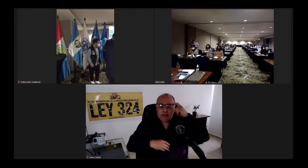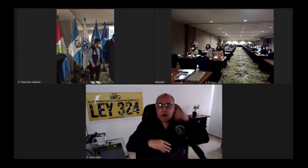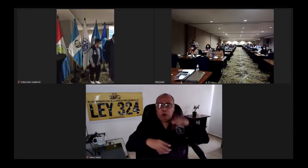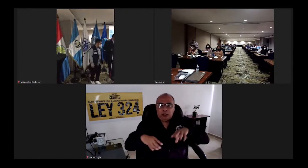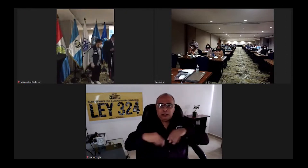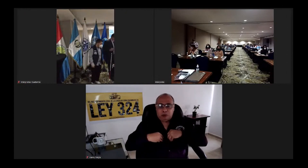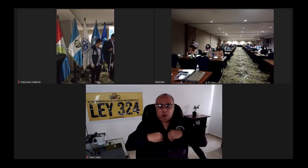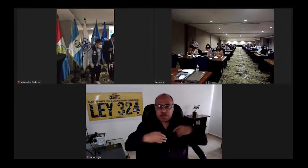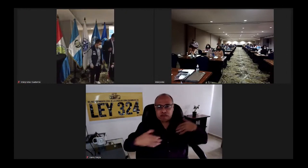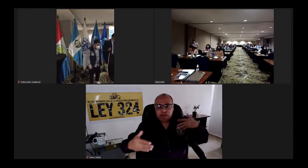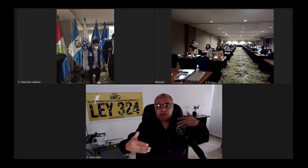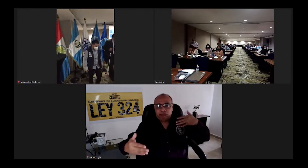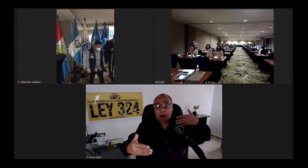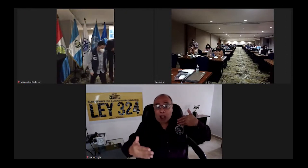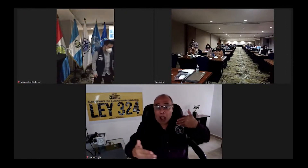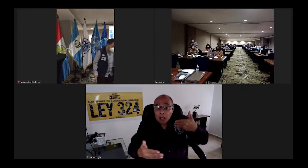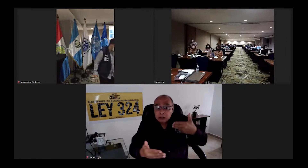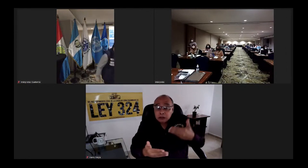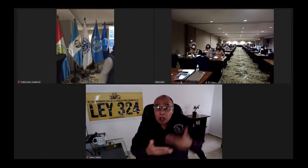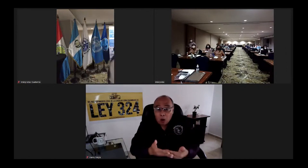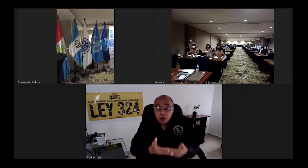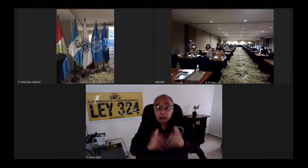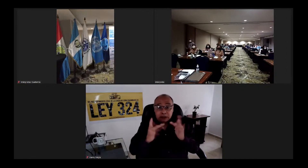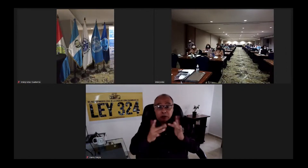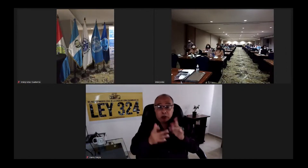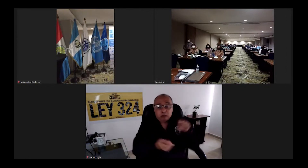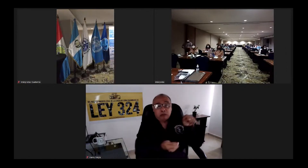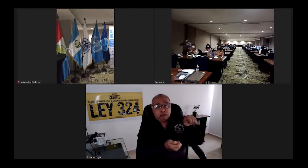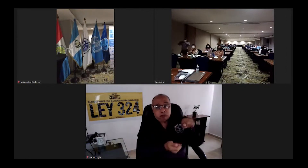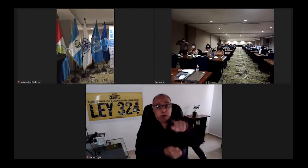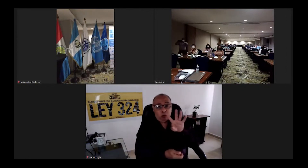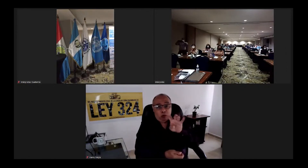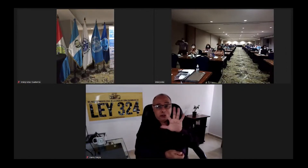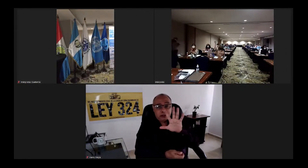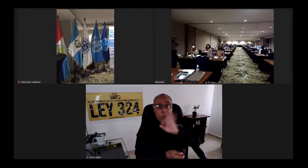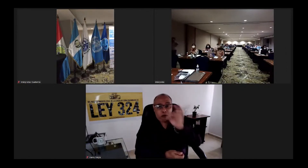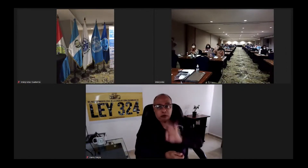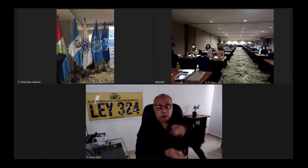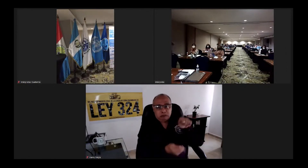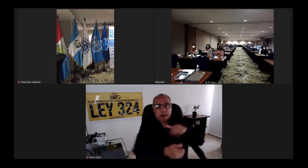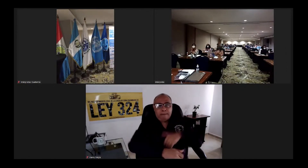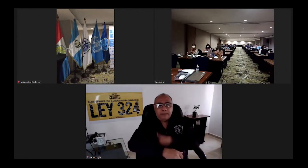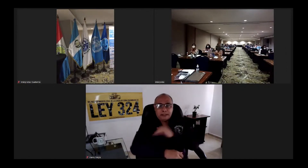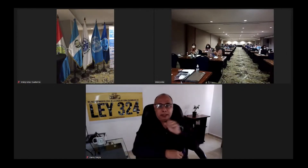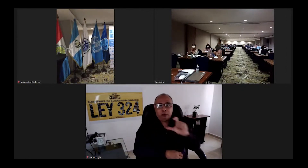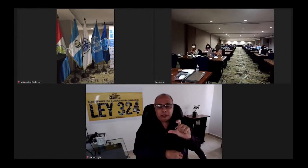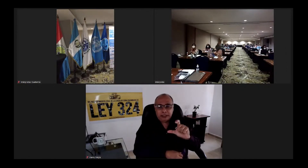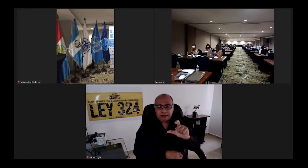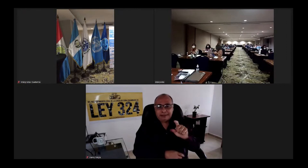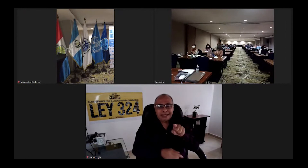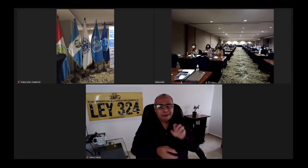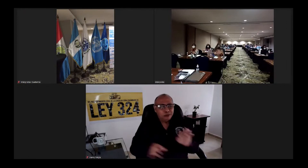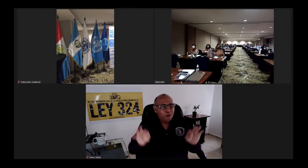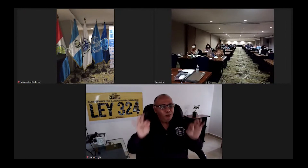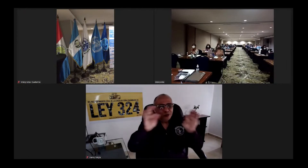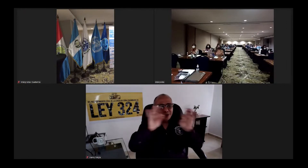que la comunidad haga esta incidencia. Así fue acá, el gobierno lo adoptó y actualmente, como decía, el gobierno